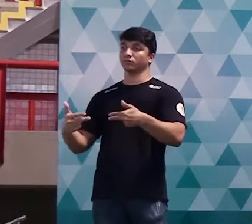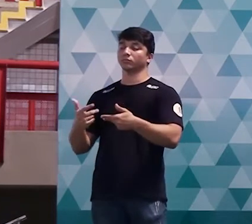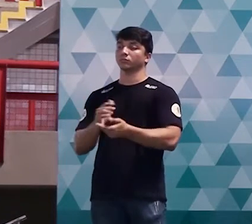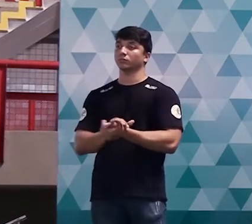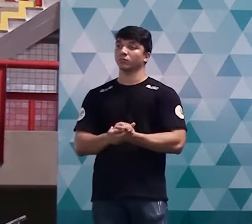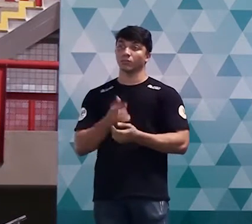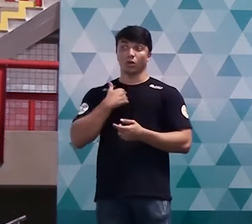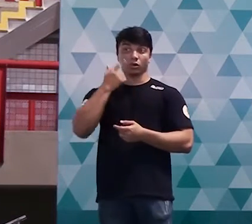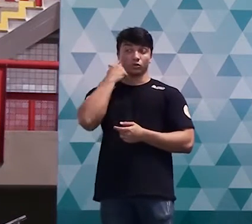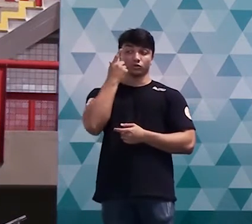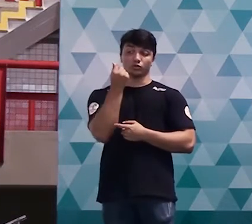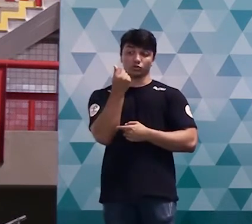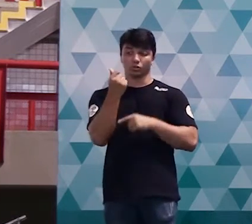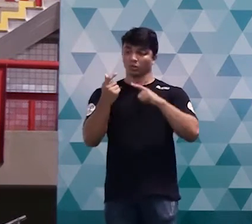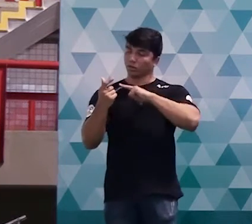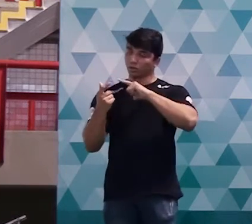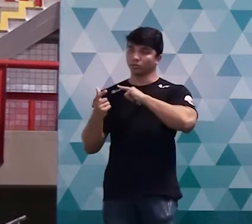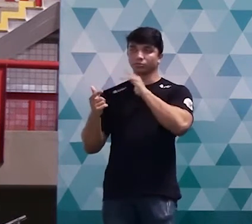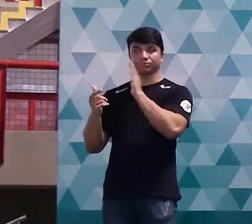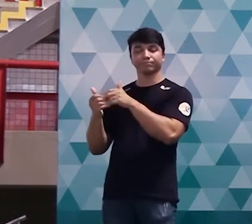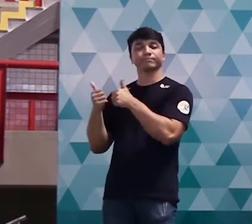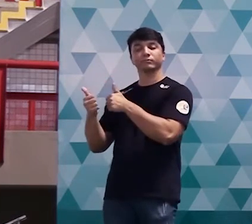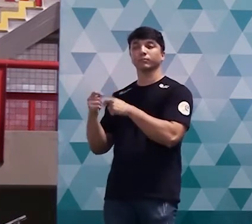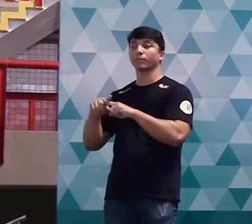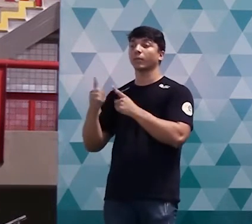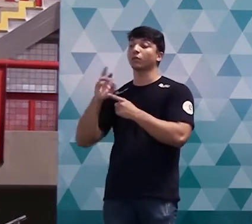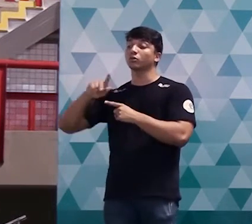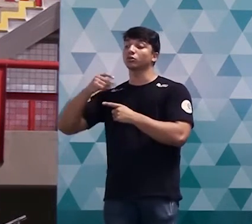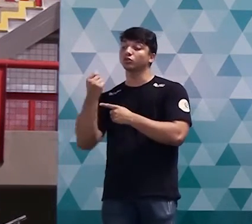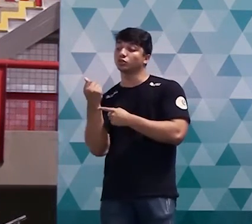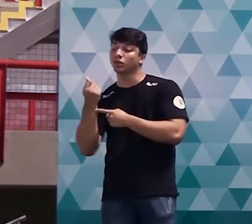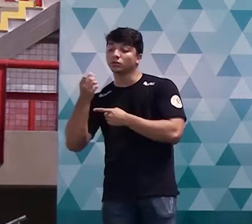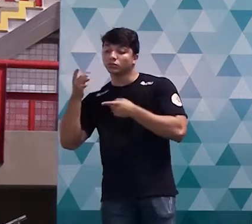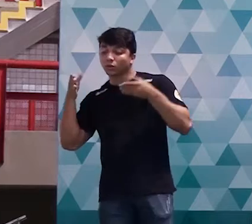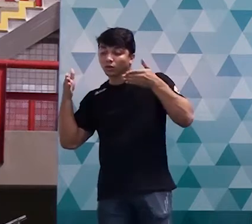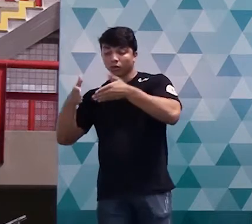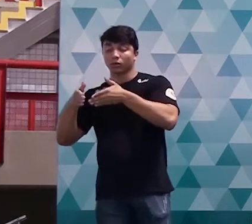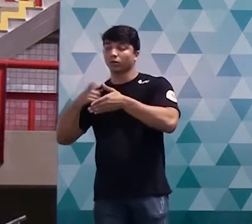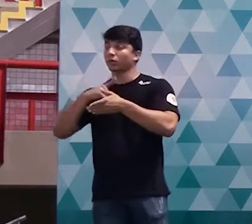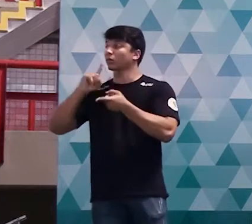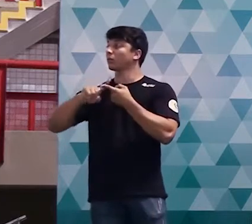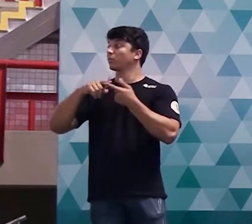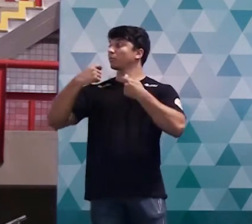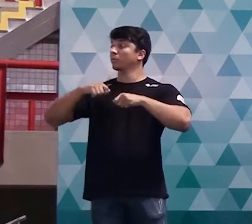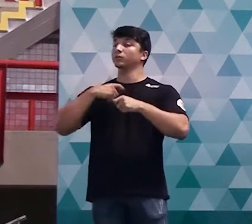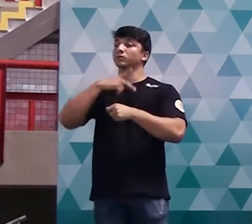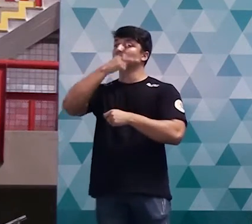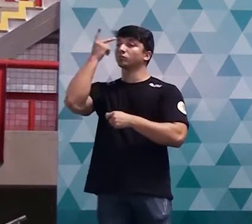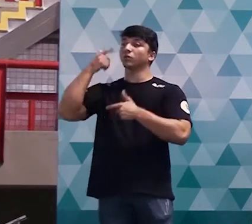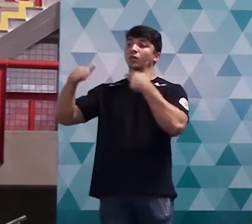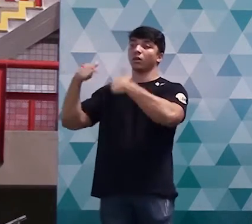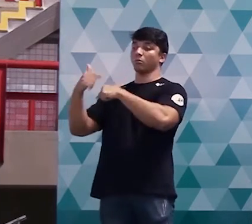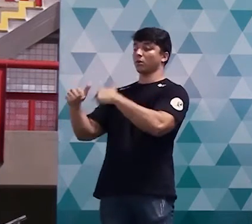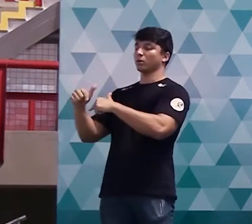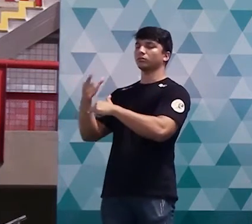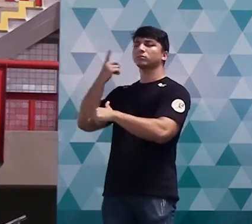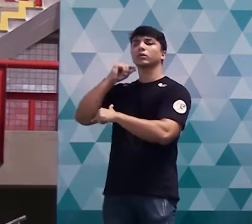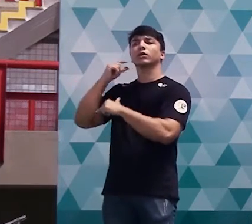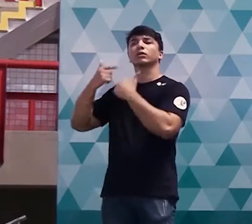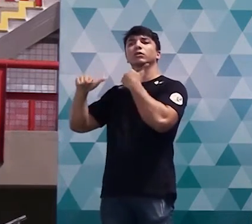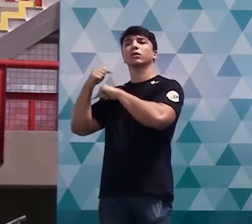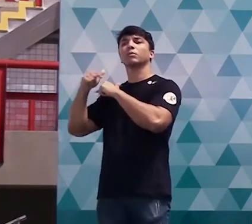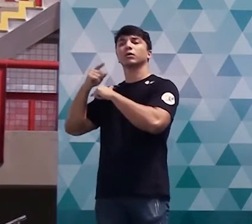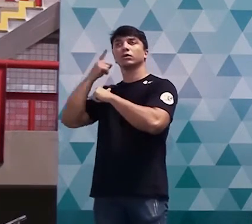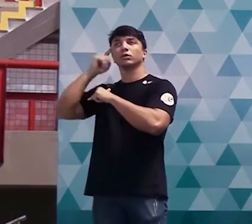que dinheiro a gente vai ter. Mas não apenas dinheiro, a gente precisa também ter mão de obra. Vou já falar